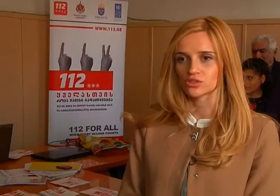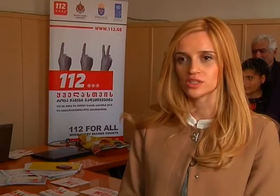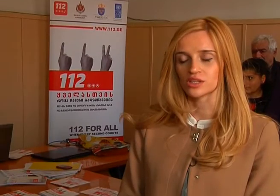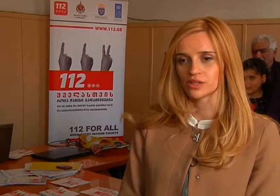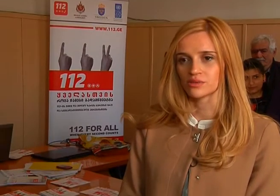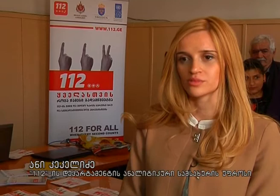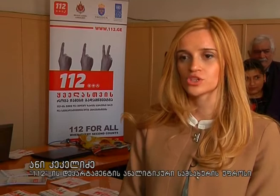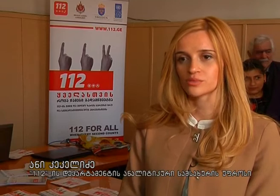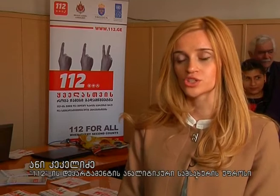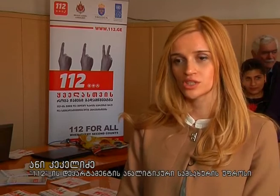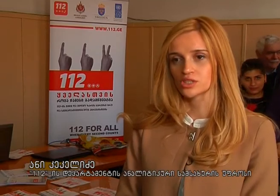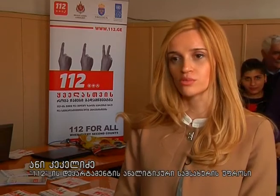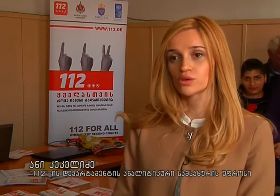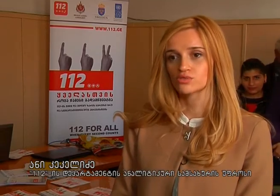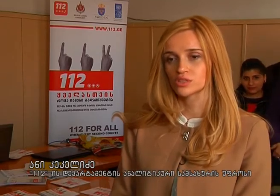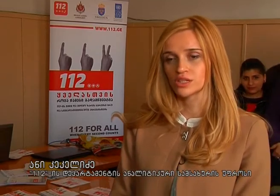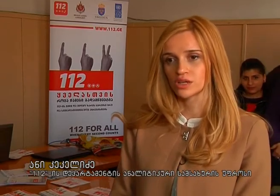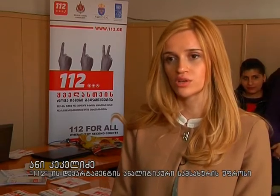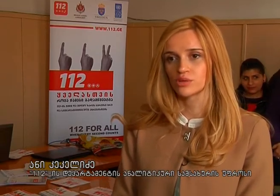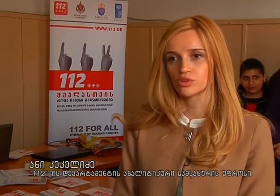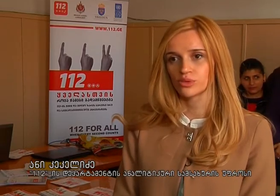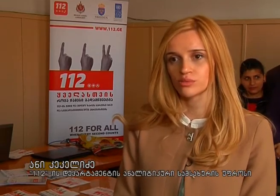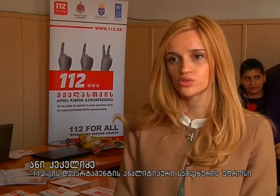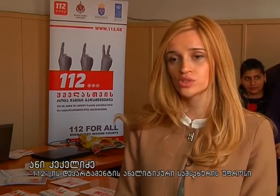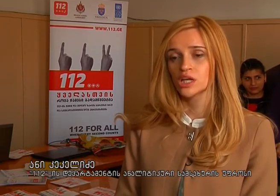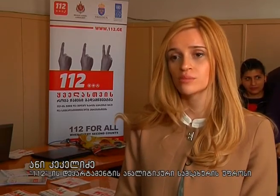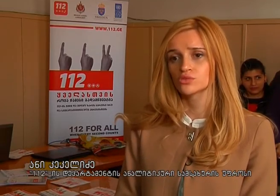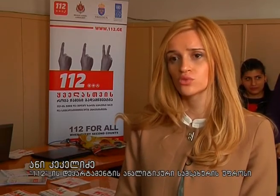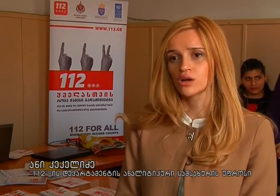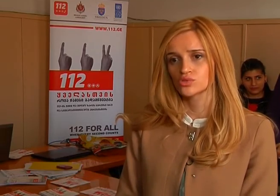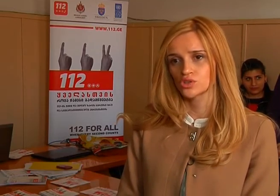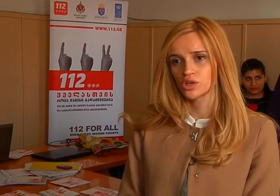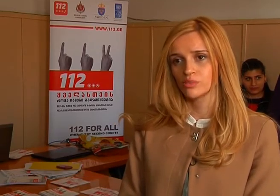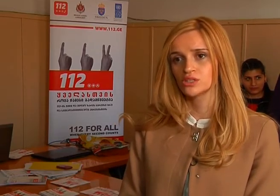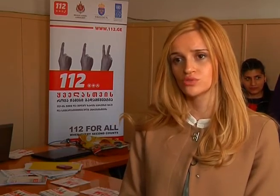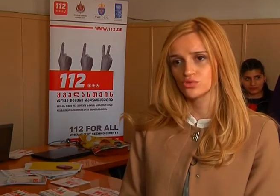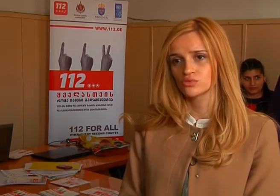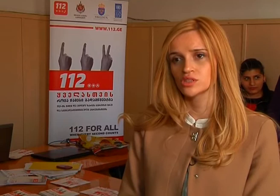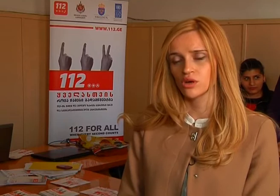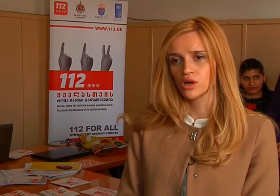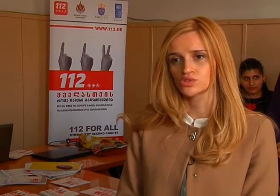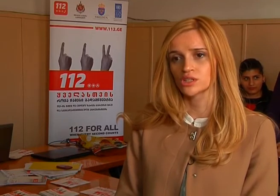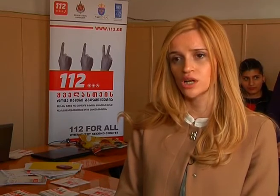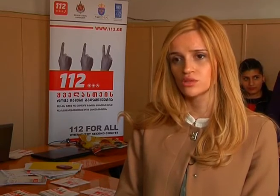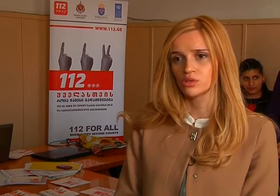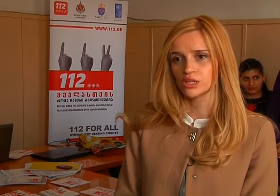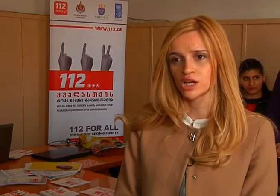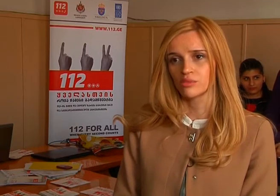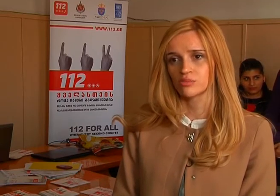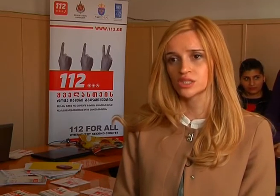12-ის დეპარტამენტმა შექმნა შესაძლებლობა ყრუდას მენადაქოლებული პირებისთვის და მათ უკვე აქვთ საშუალება ინდივიდუალურად დაუკავშირდნენ გადაუდებელი დახმარების